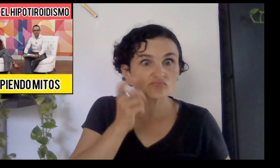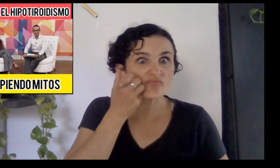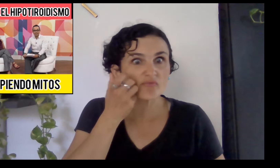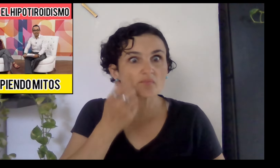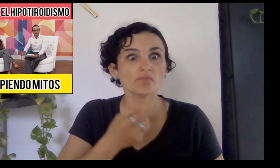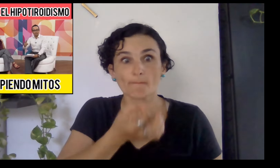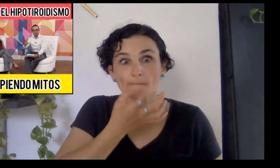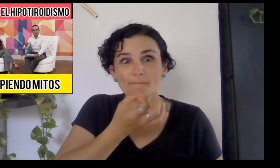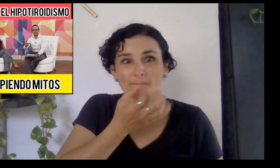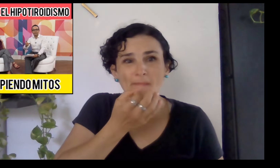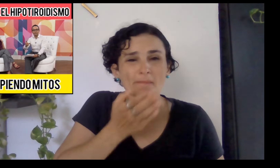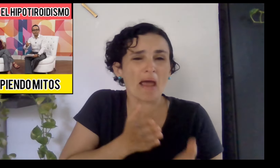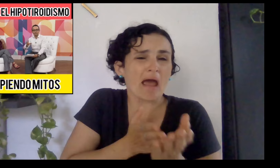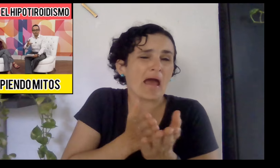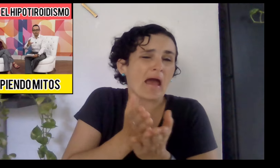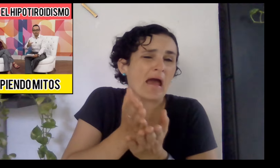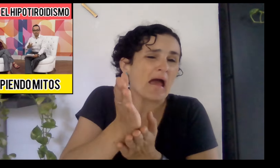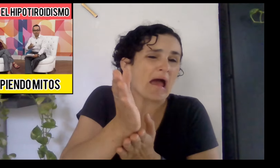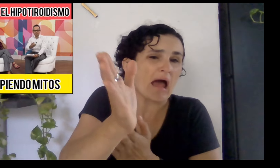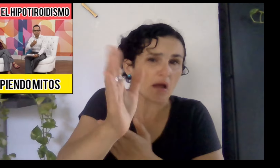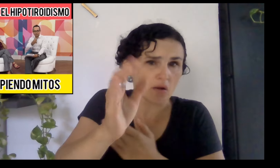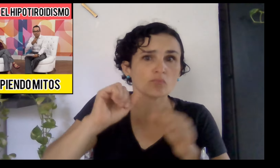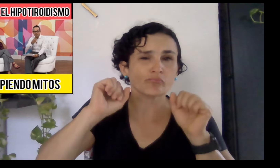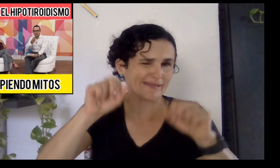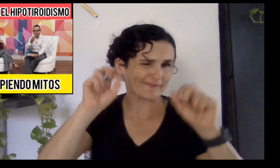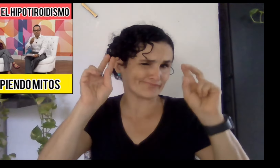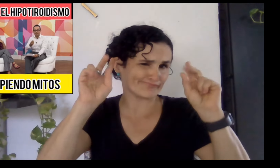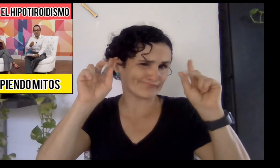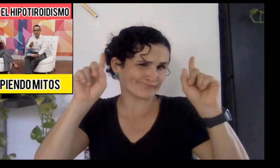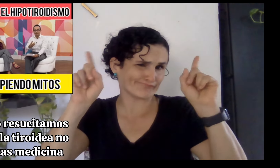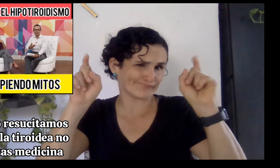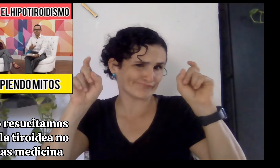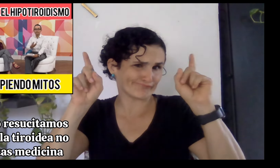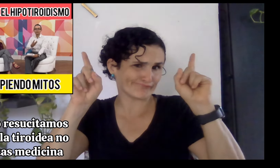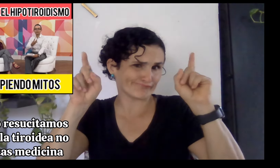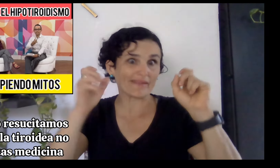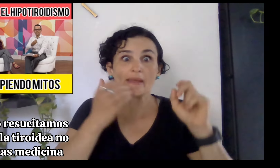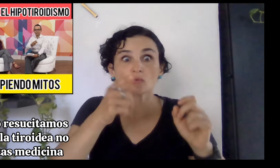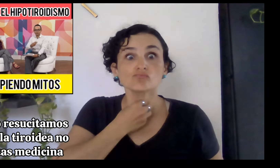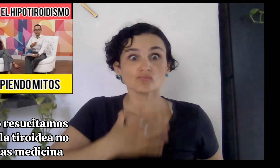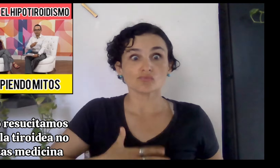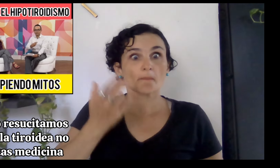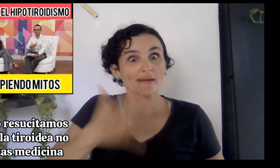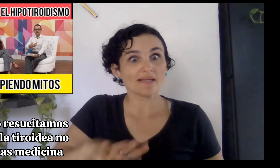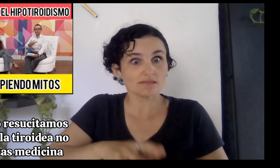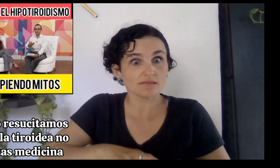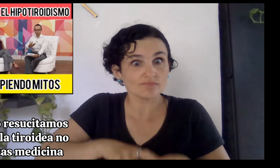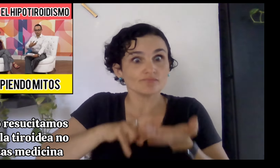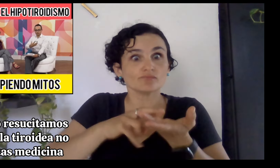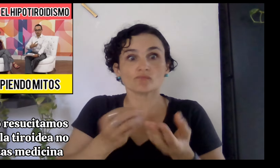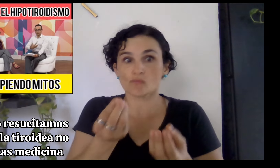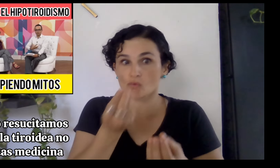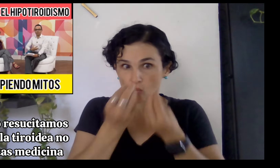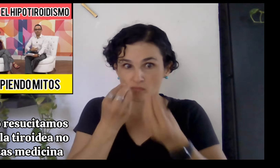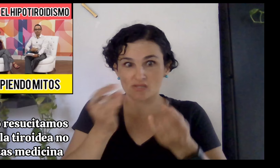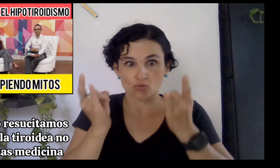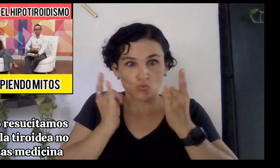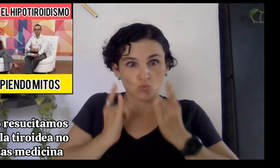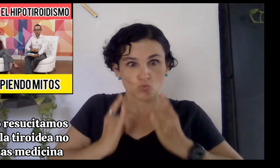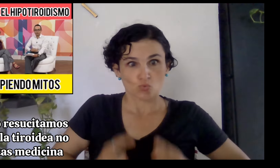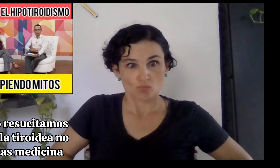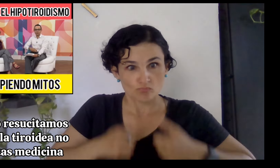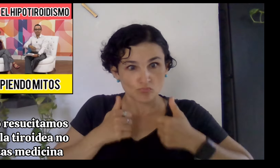vida, eso se puede poner entre comillas, porque cuando resucitamos tu glándula tiroidea, cuando le damos nutrientes a tu tiroides, cuando reestructuramos el buen